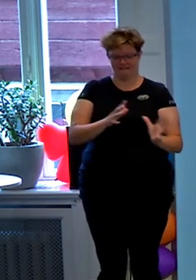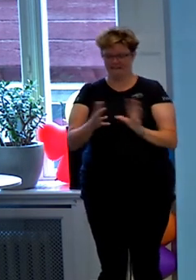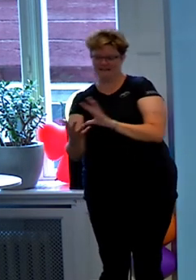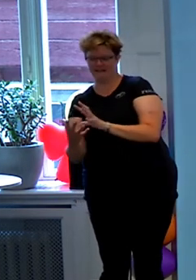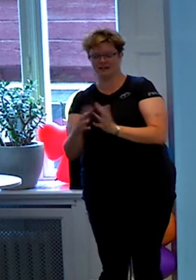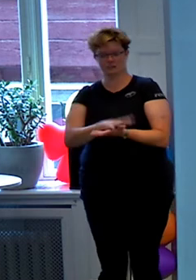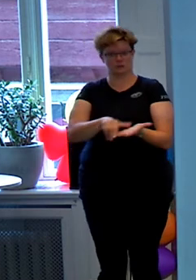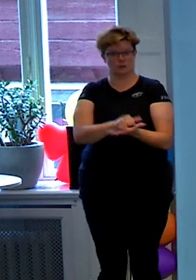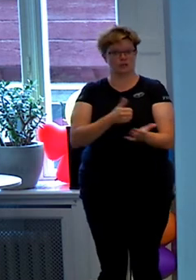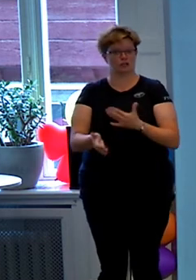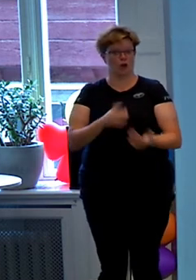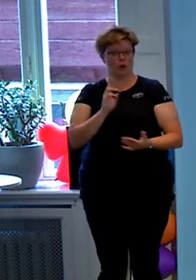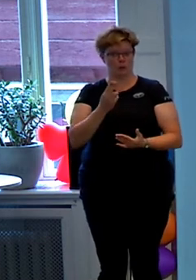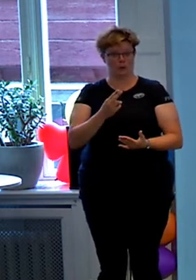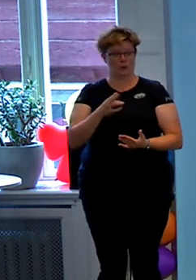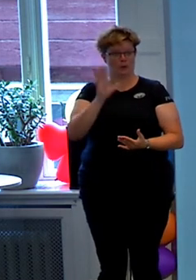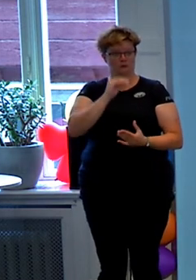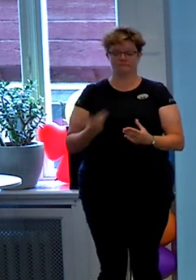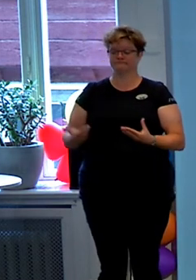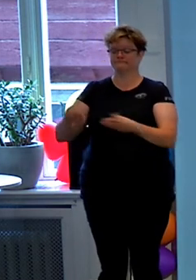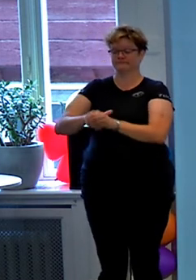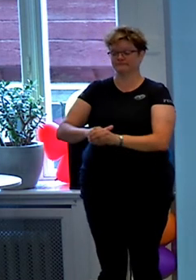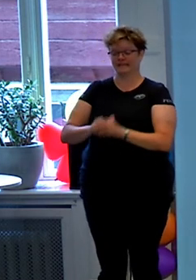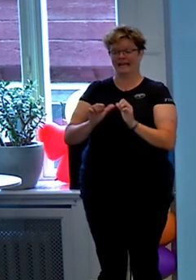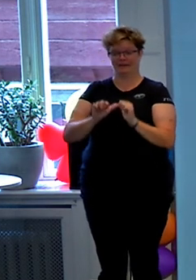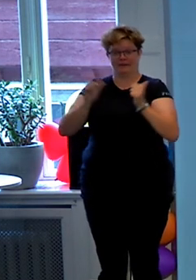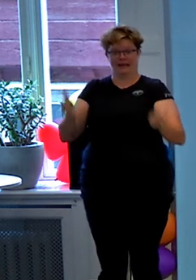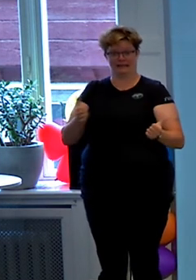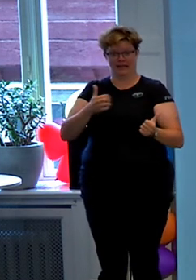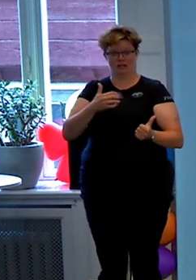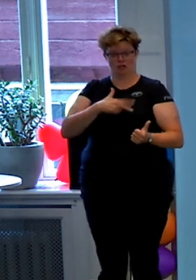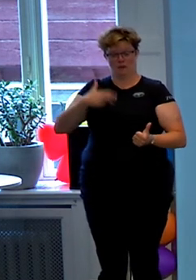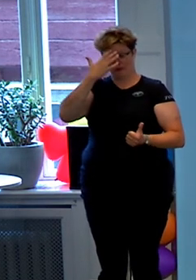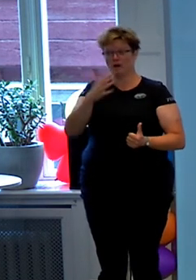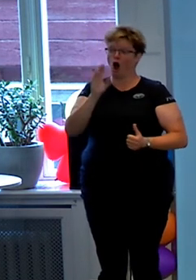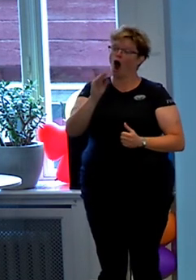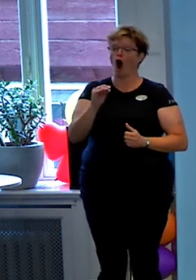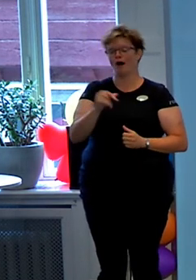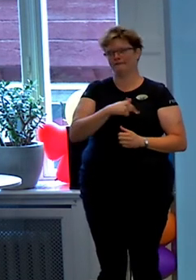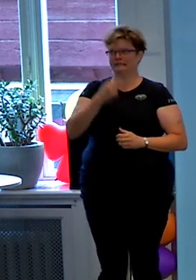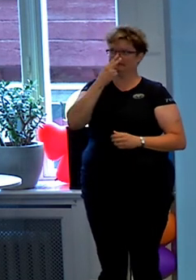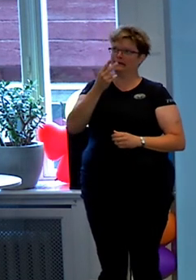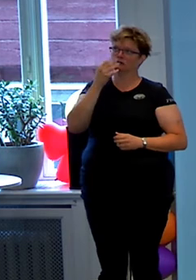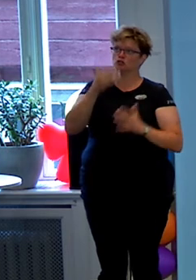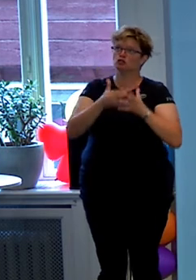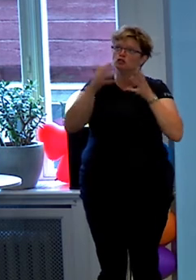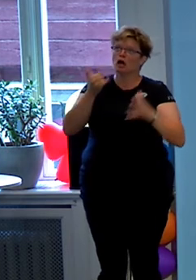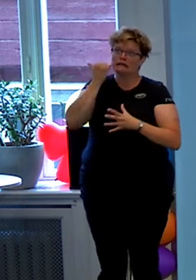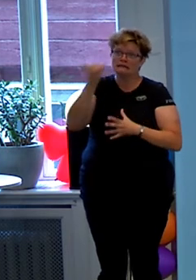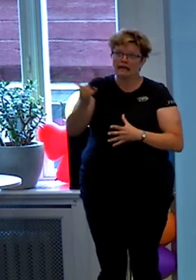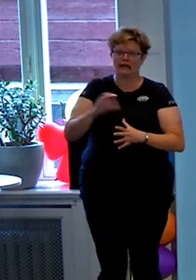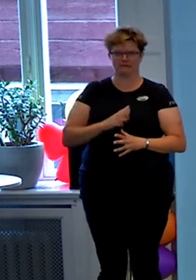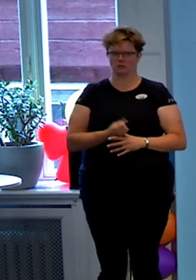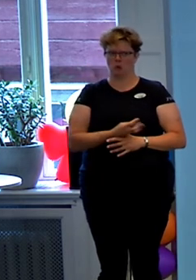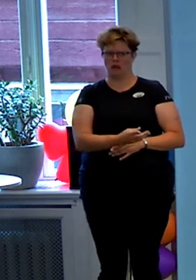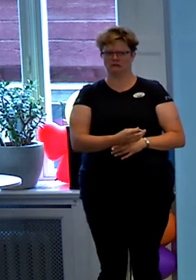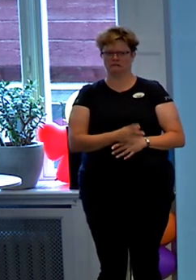ju Skåne gör när vi går in i Greater Copenhagen, så är det, ja men vi ser en större idé. Och det finns ju de som